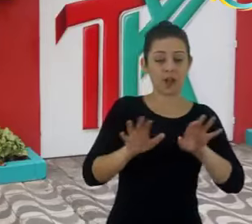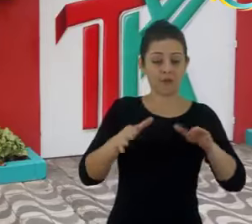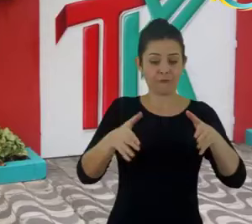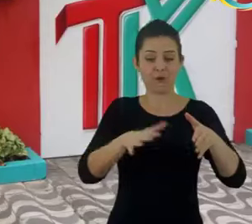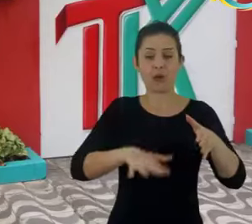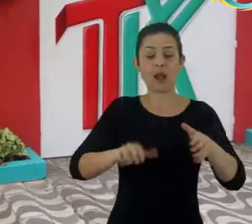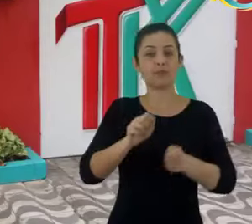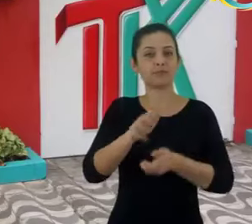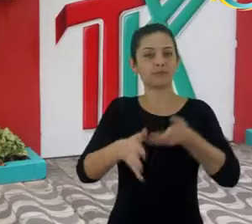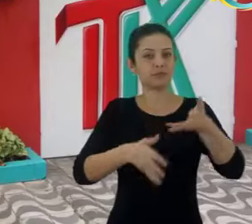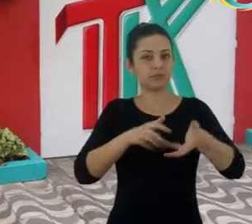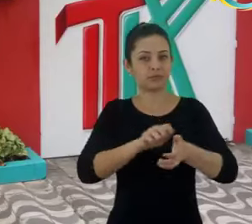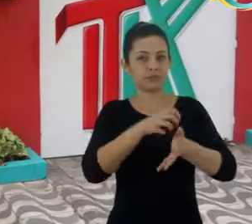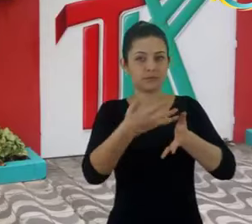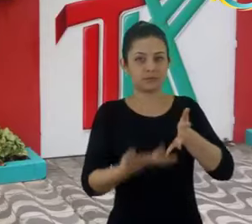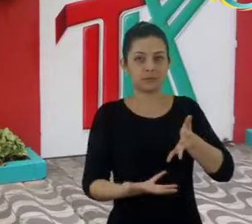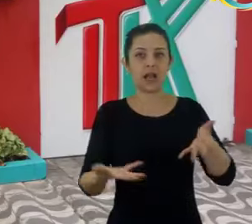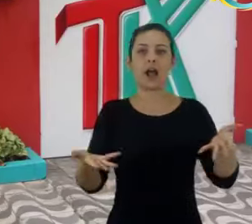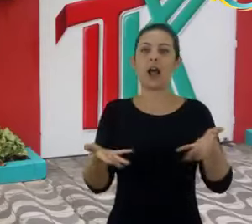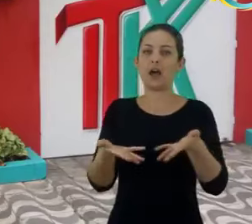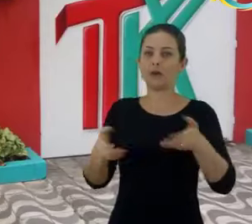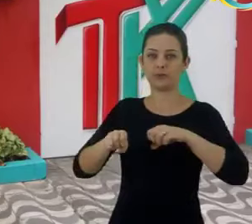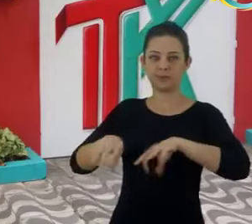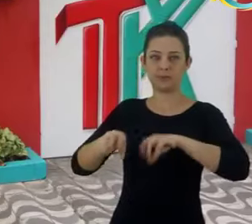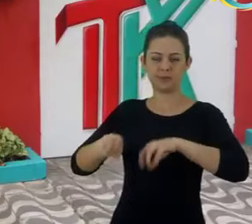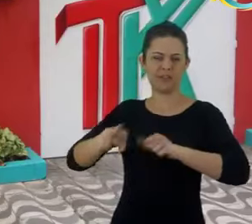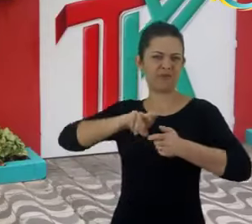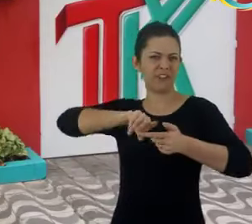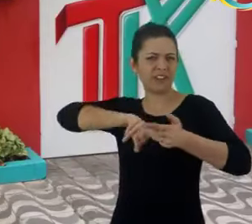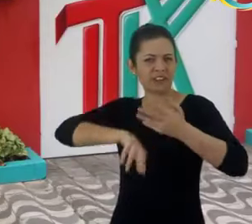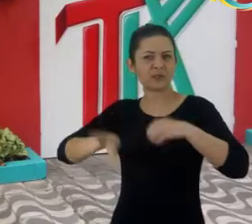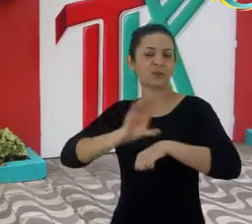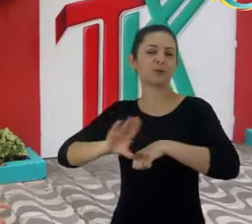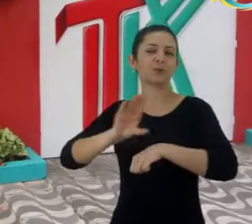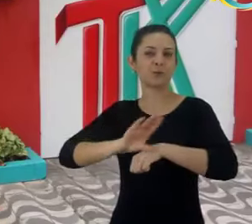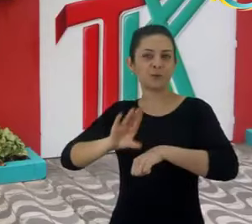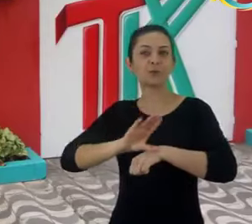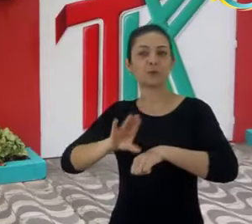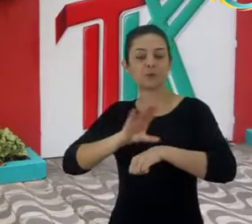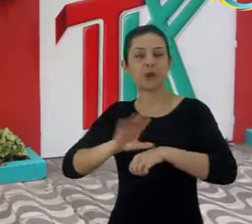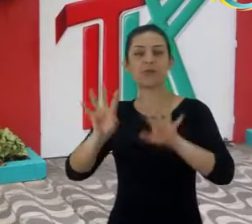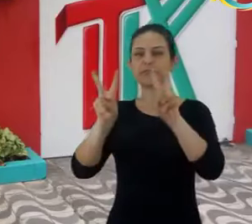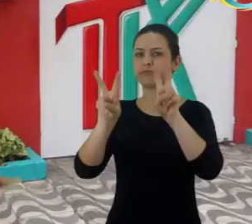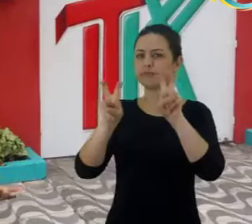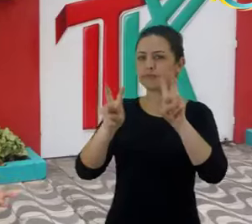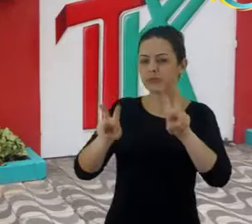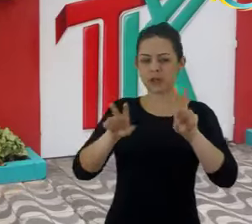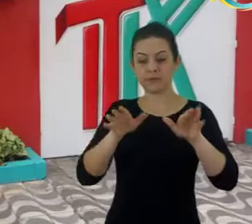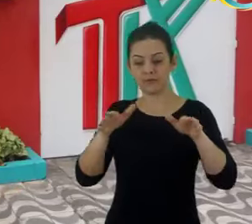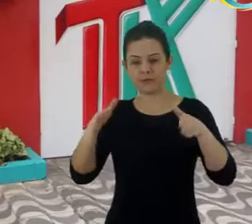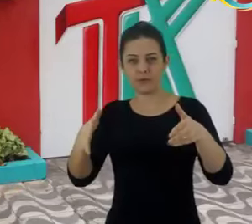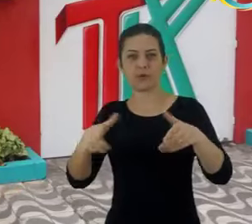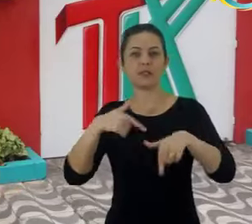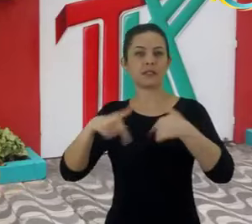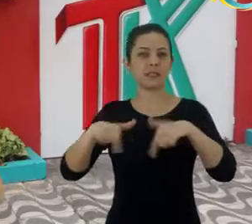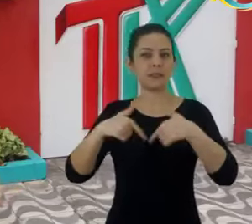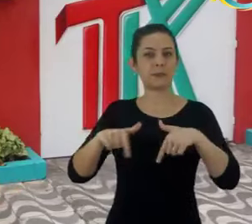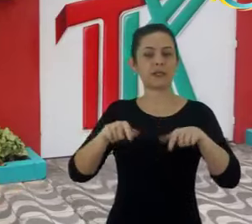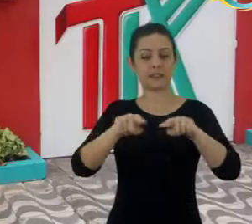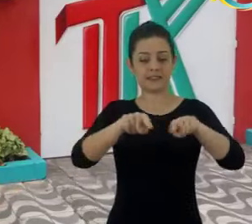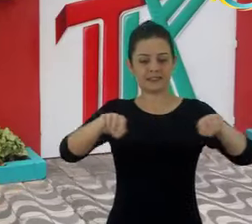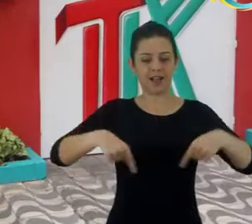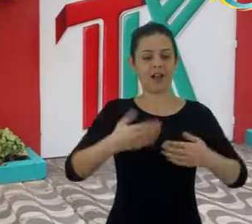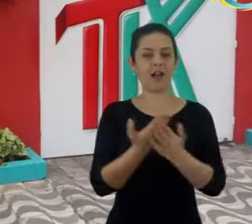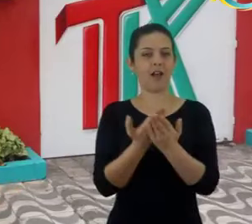oficinas com foco na área da Libras, e agora na área da educação vários cursos com temas voltados para o